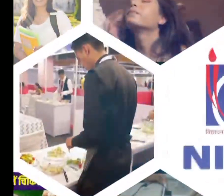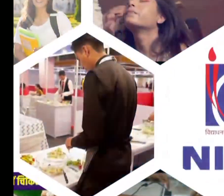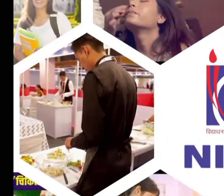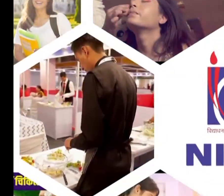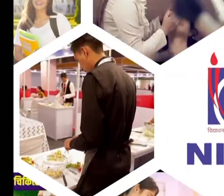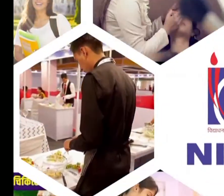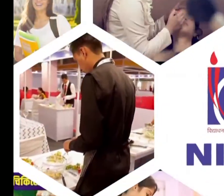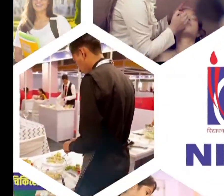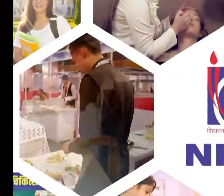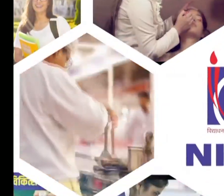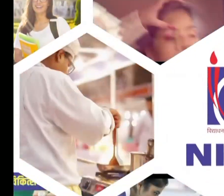करने।